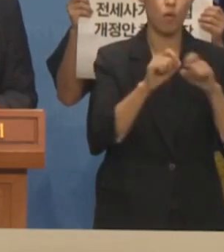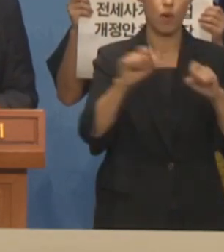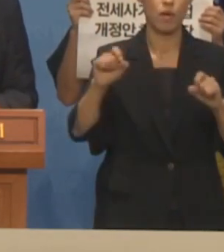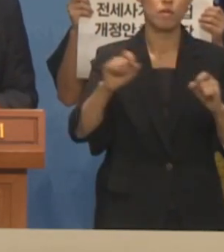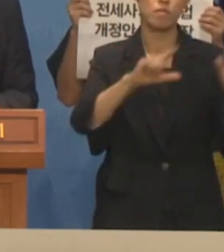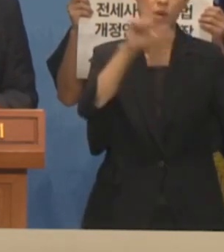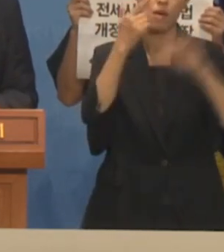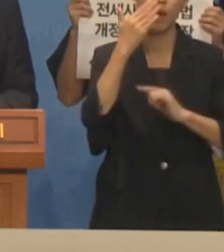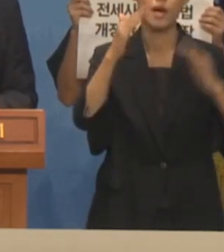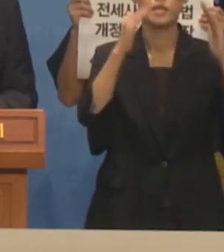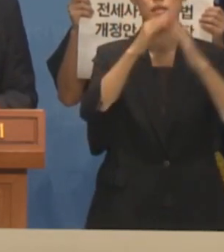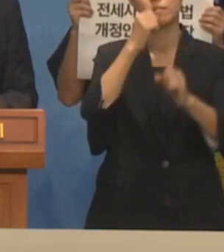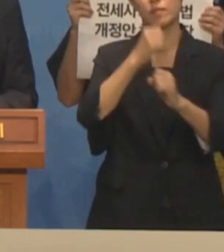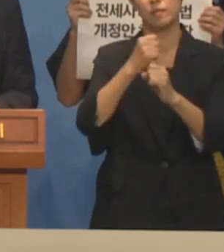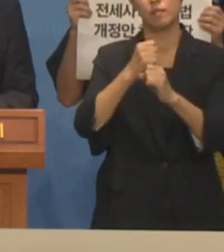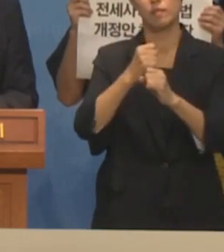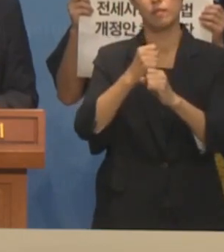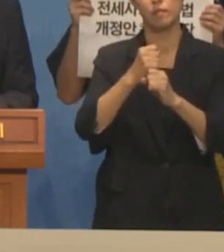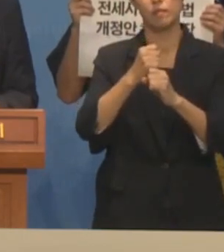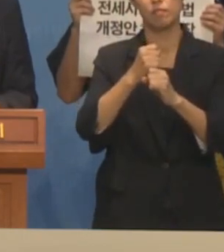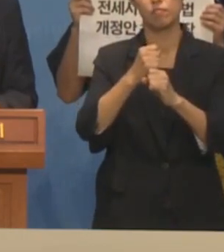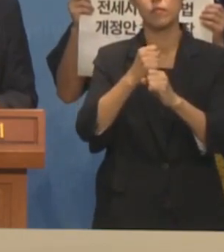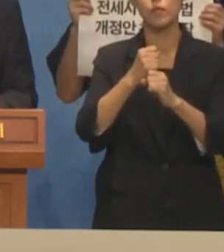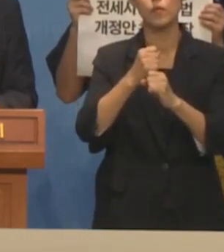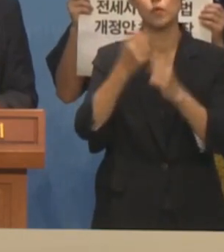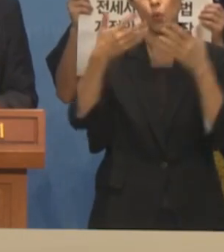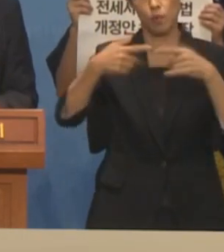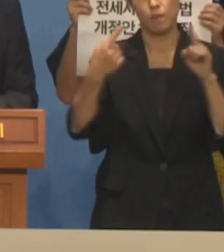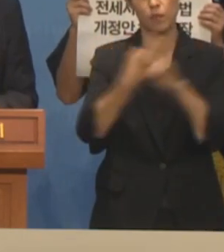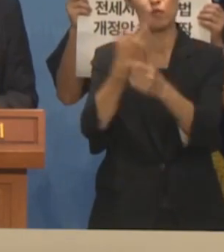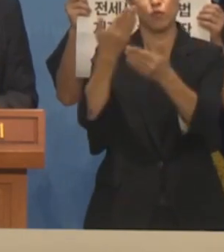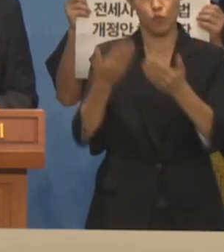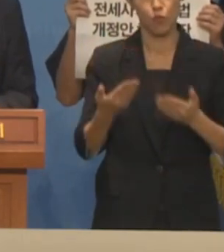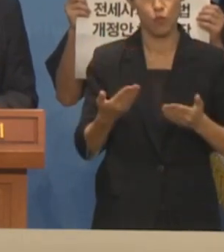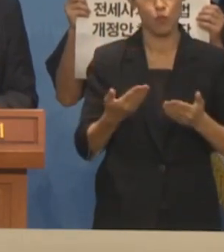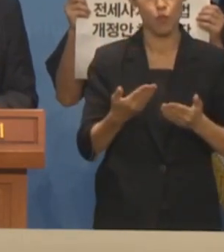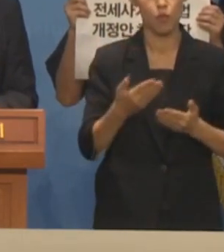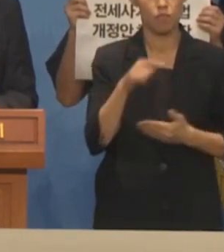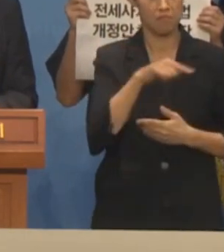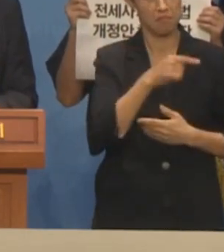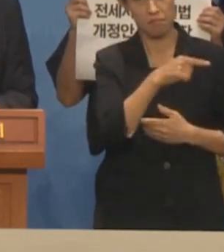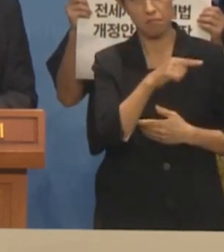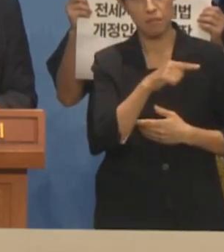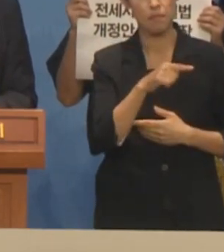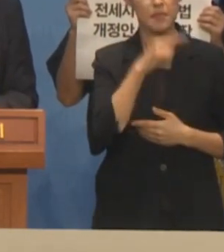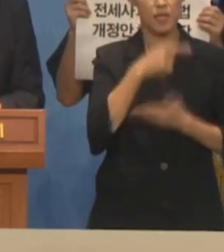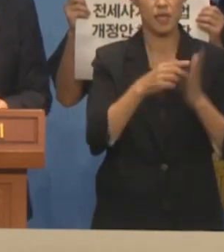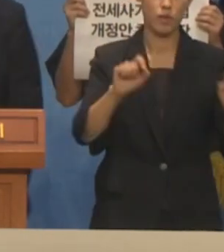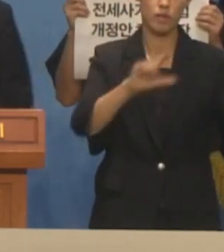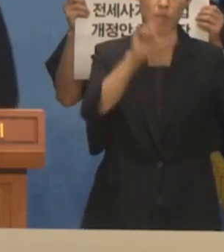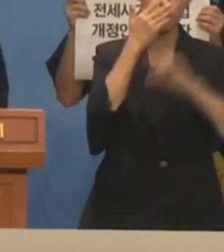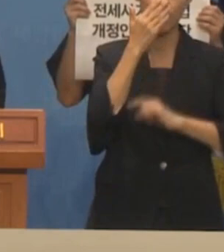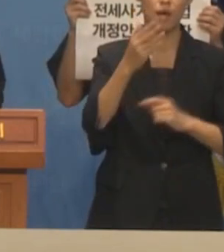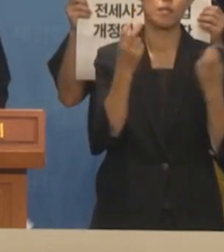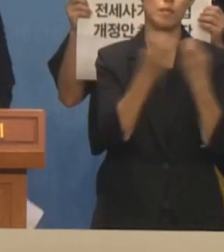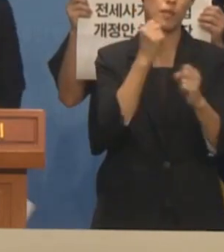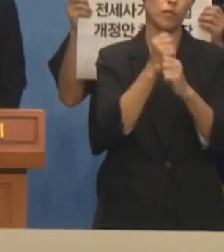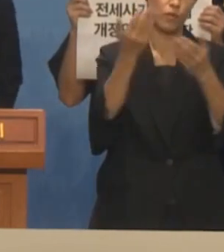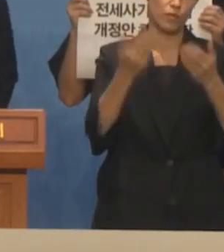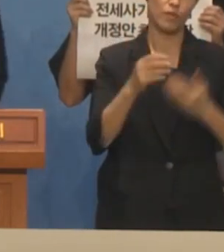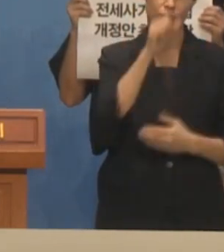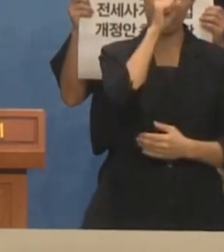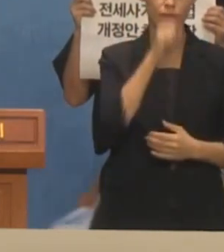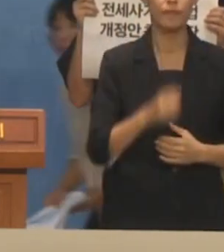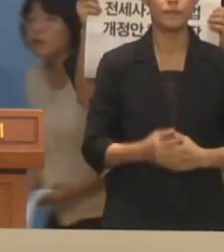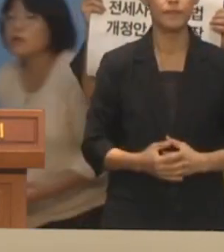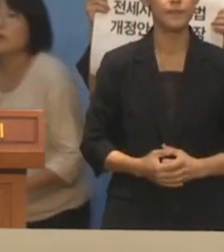임대주택화하고 여기 있는 전세 사기 피해자들이 장기 거주할 수 있는 방안들을 마련해 줘야 될 것입니다. 네, 감사합니다.